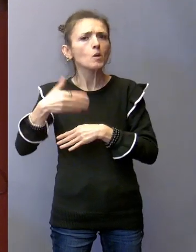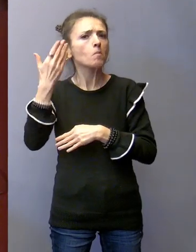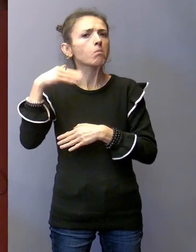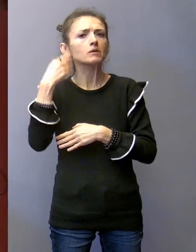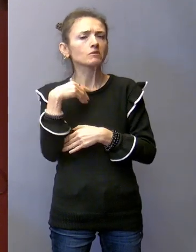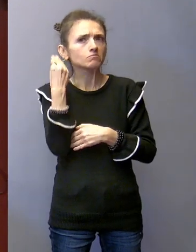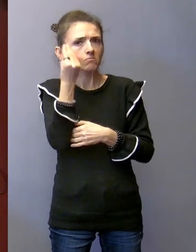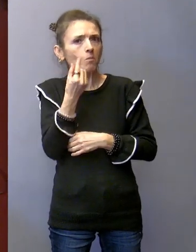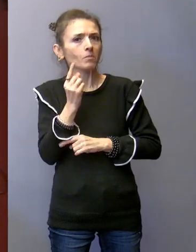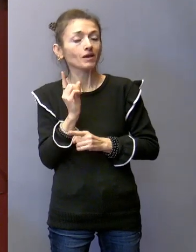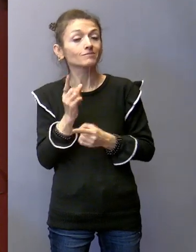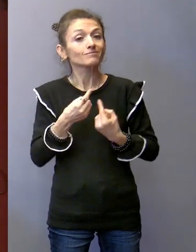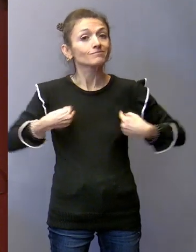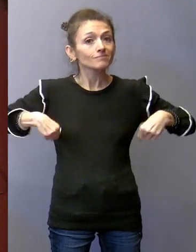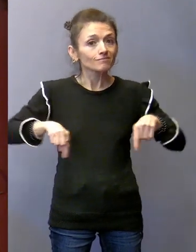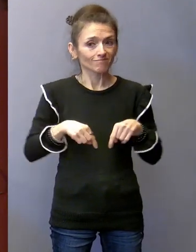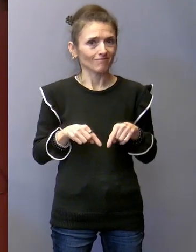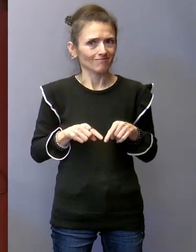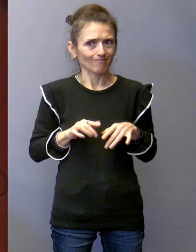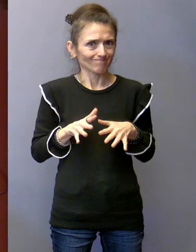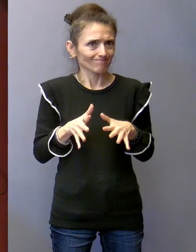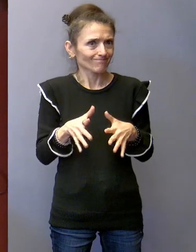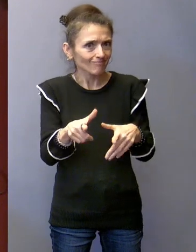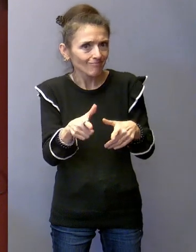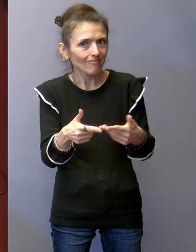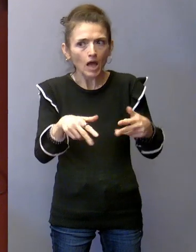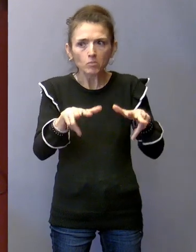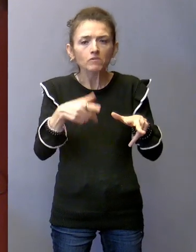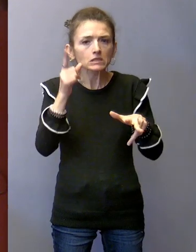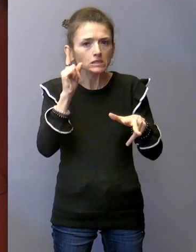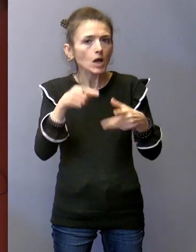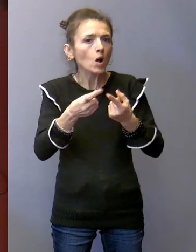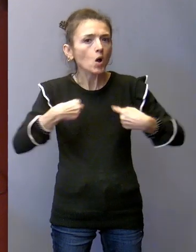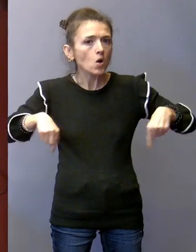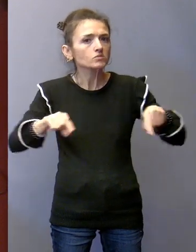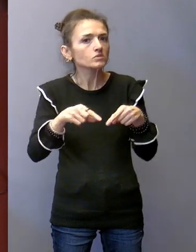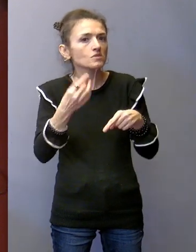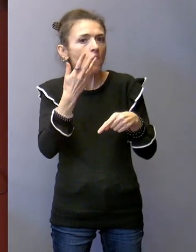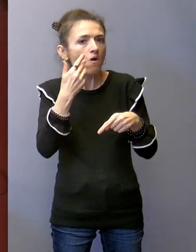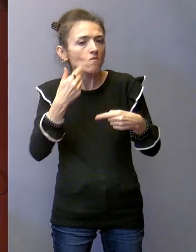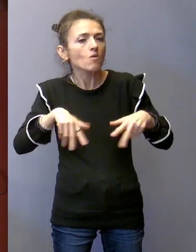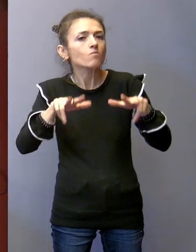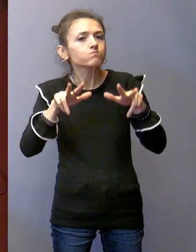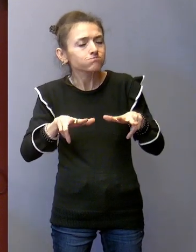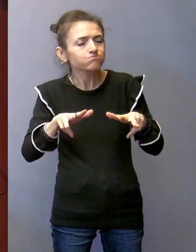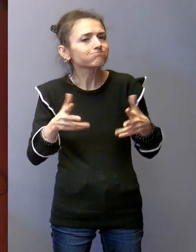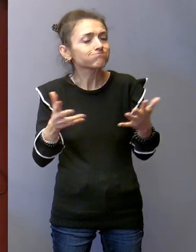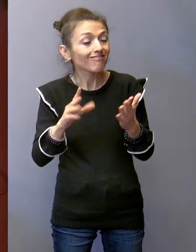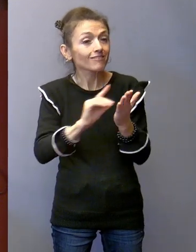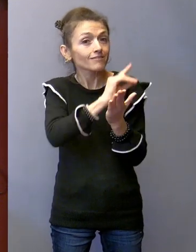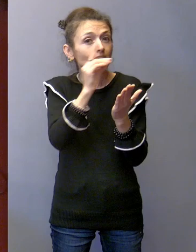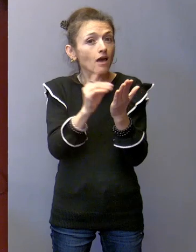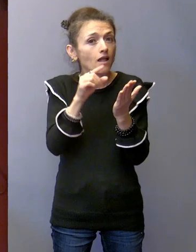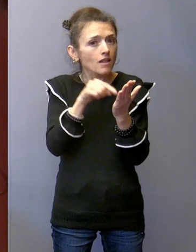stiamo per approvare se vogliamo se lo vorrà il consiglio comunale una delibera nella quale vengono